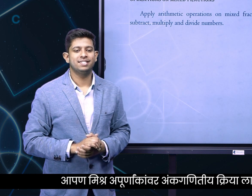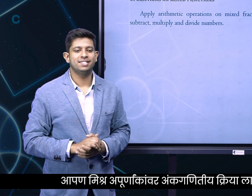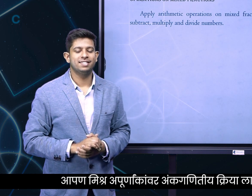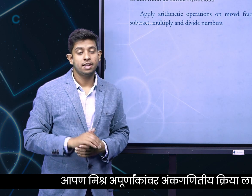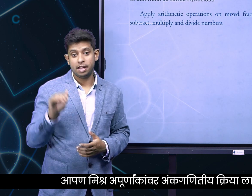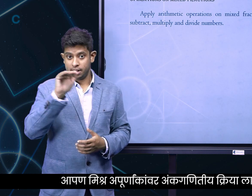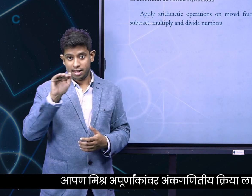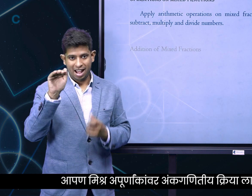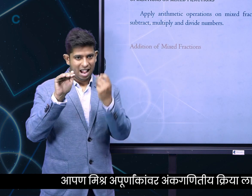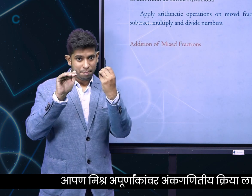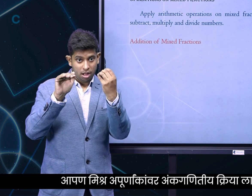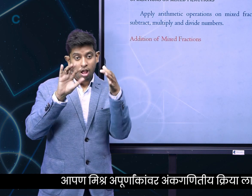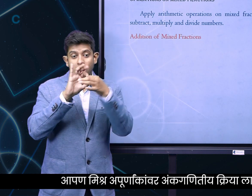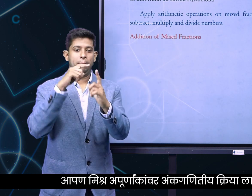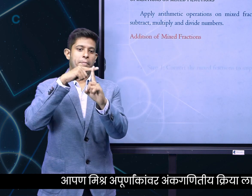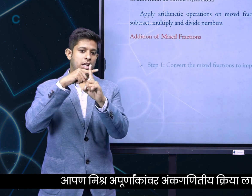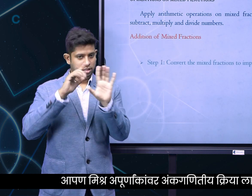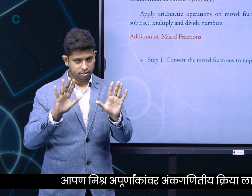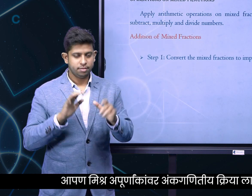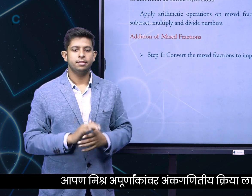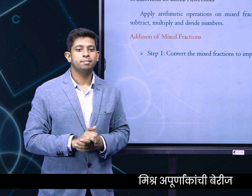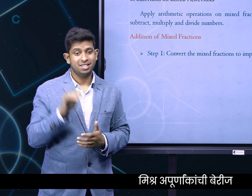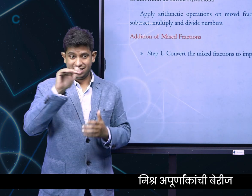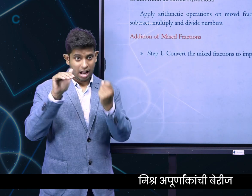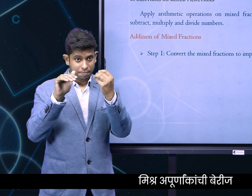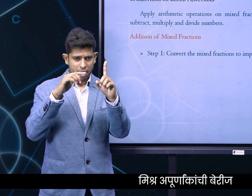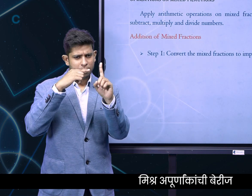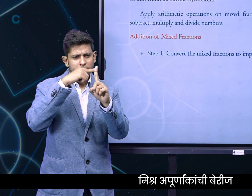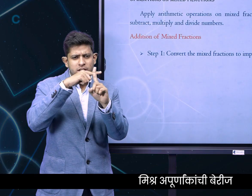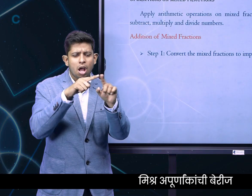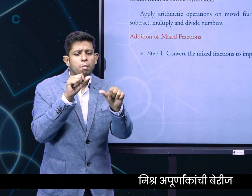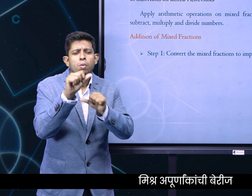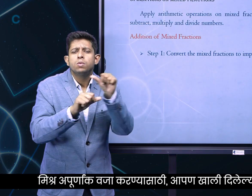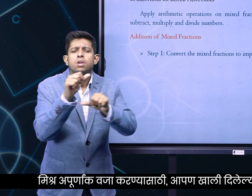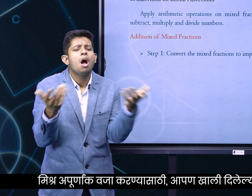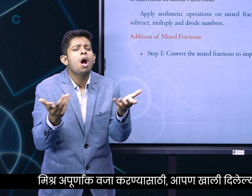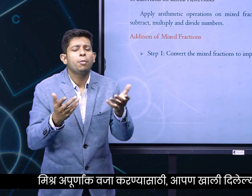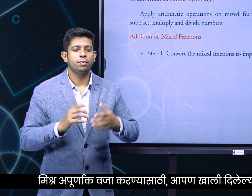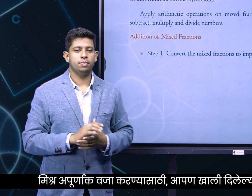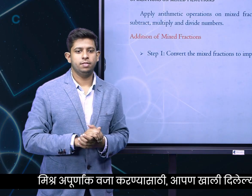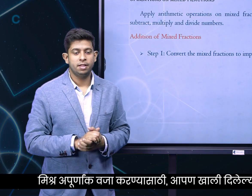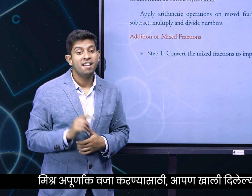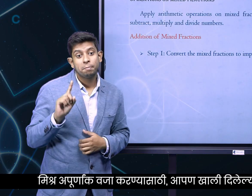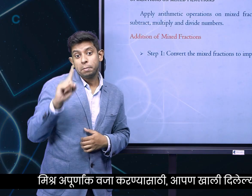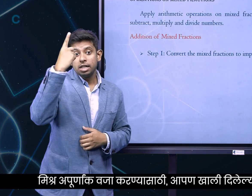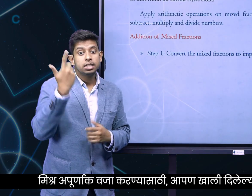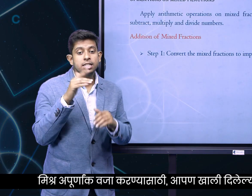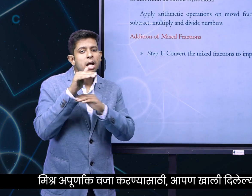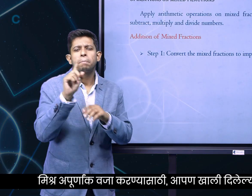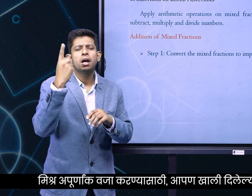अपूर्णांकावर अंकगणितीय क्रिया लागू करू शकतो. मिश्र अपूर्णांकांची बेरीज. मिश्र अपूर्णांक जोडण्यासाठी आपण खाली दिलेल्या